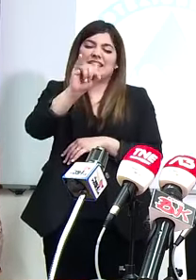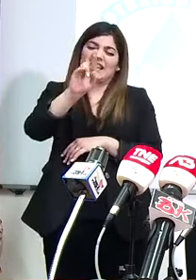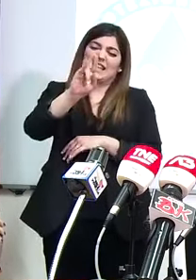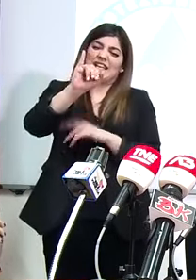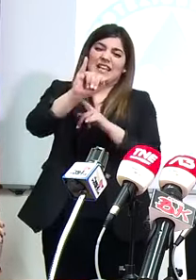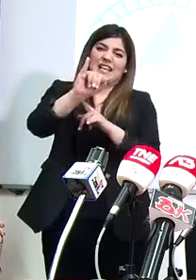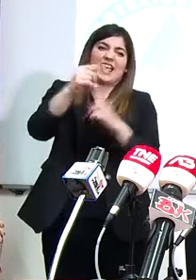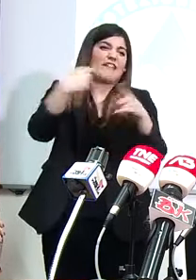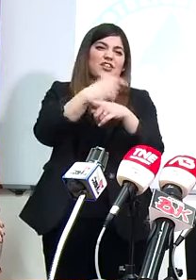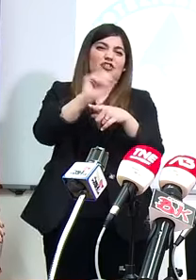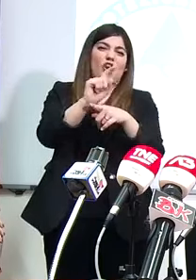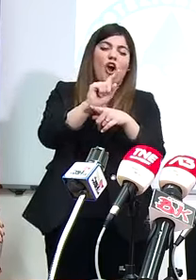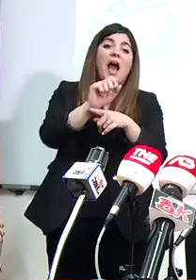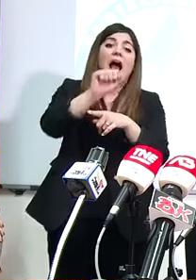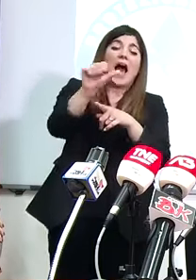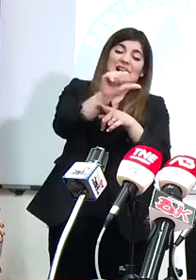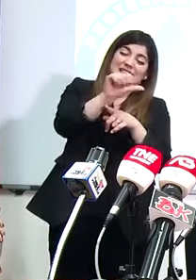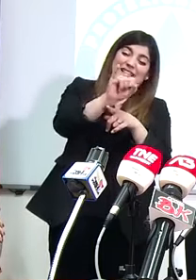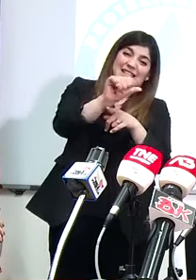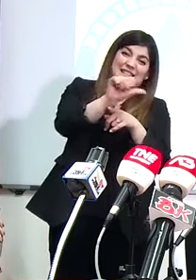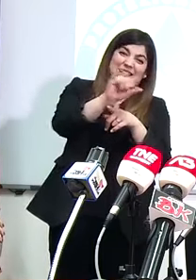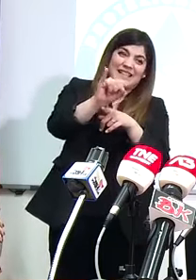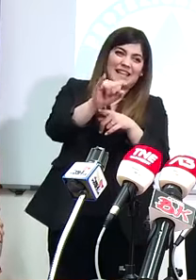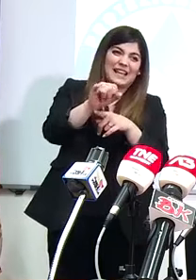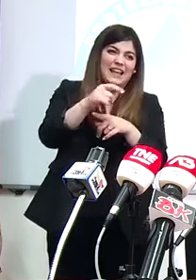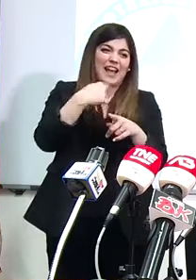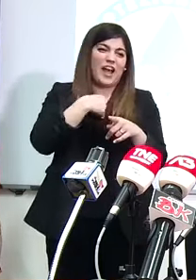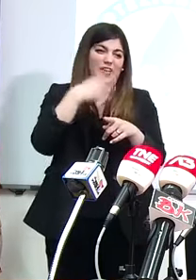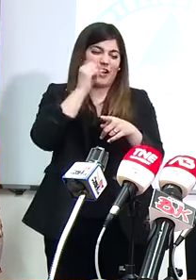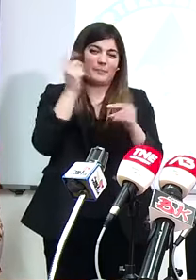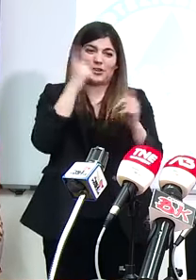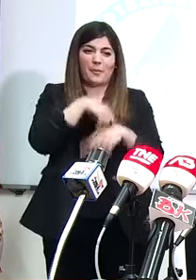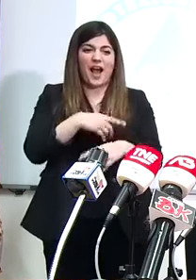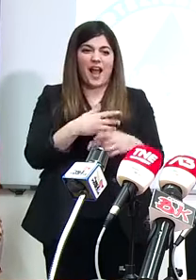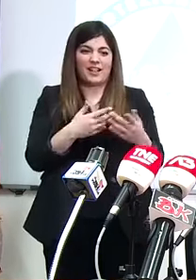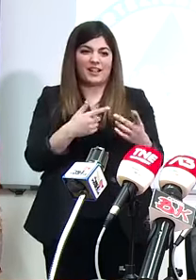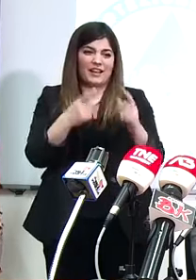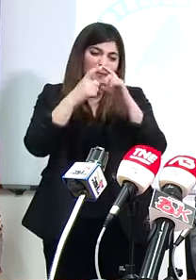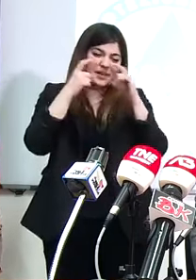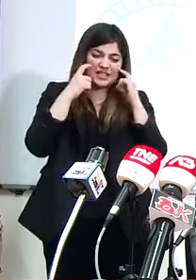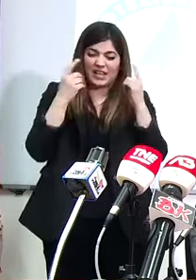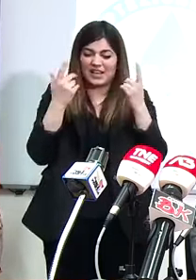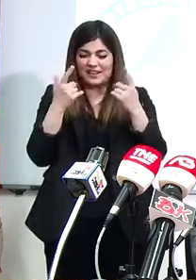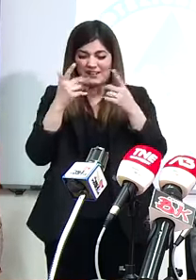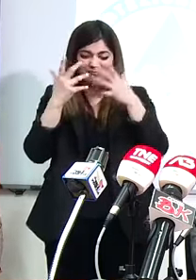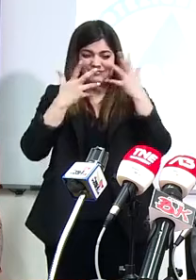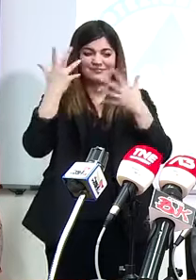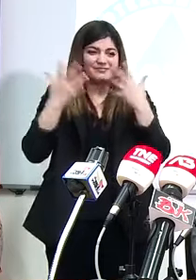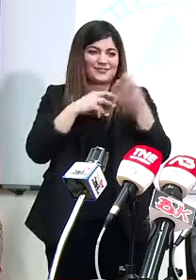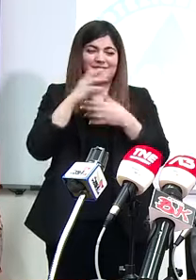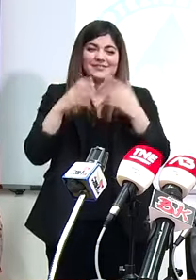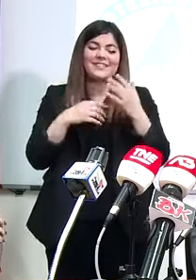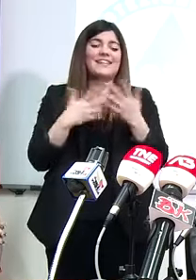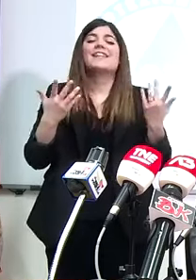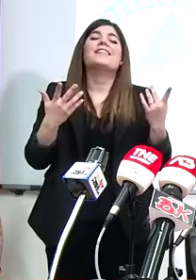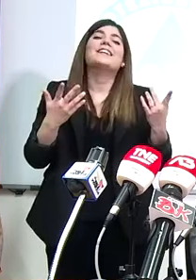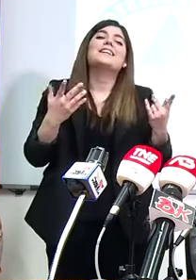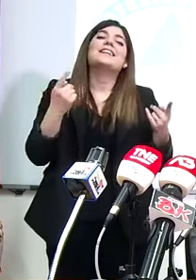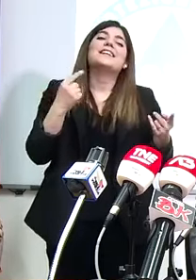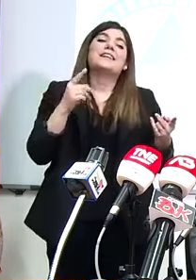ma con la mascherina no dicevo comunque considerate che abbiamo l'alto adige